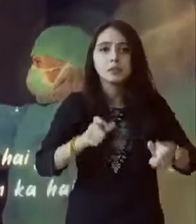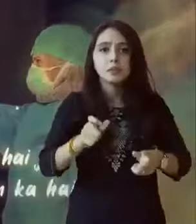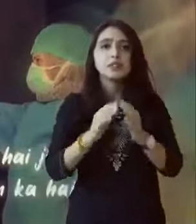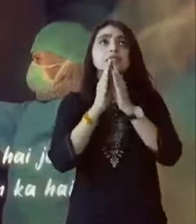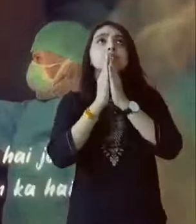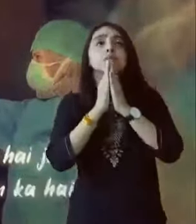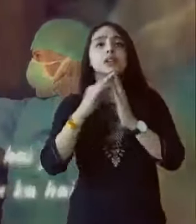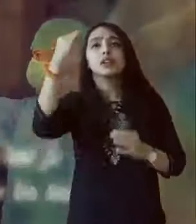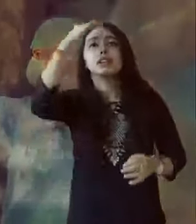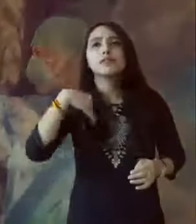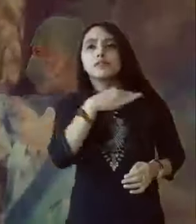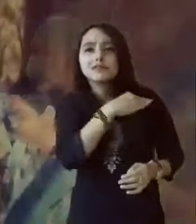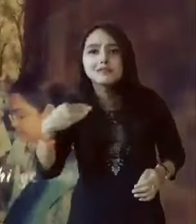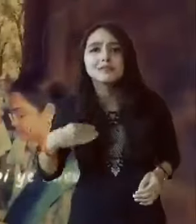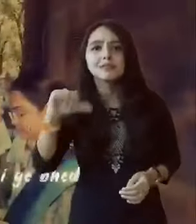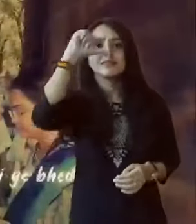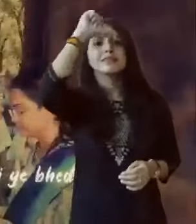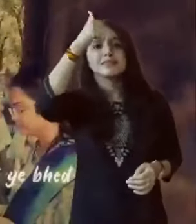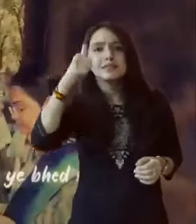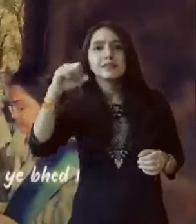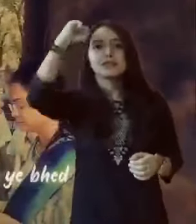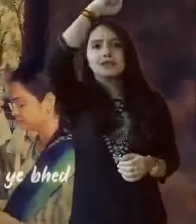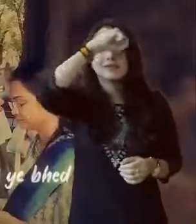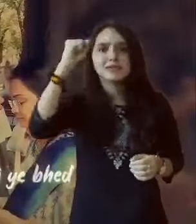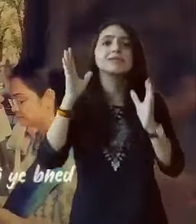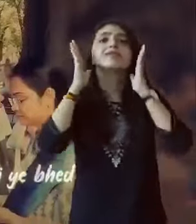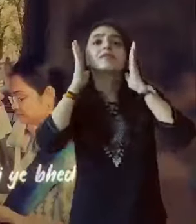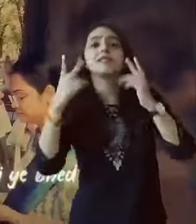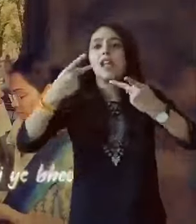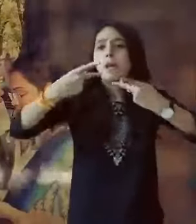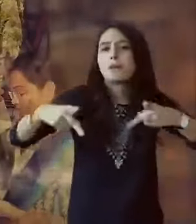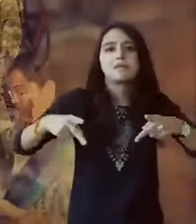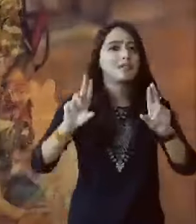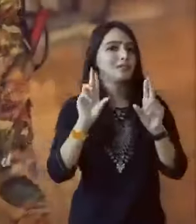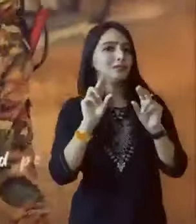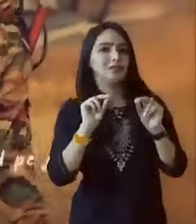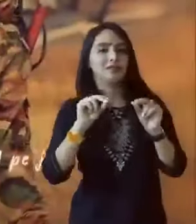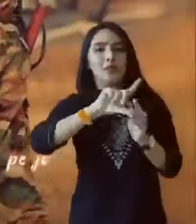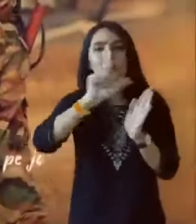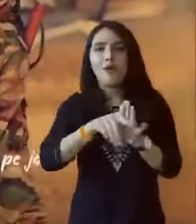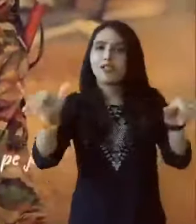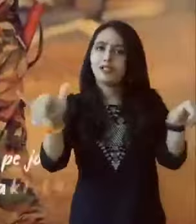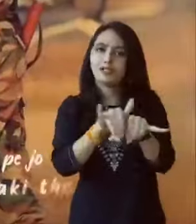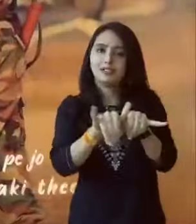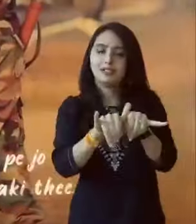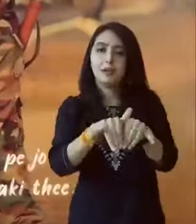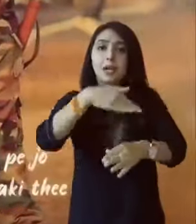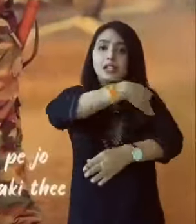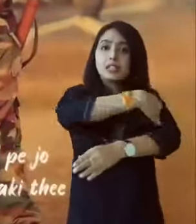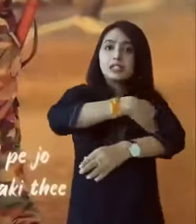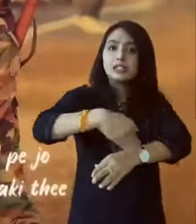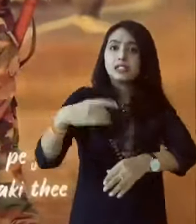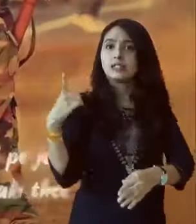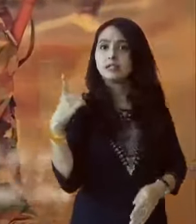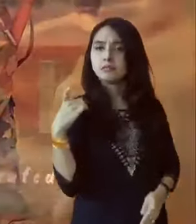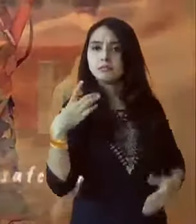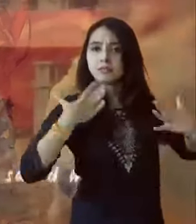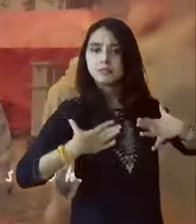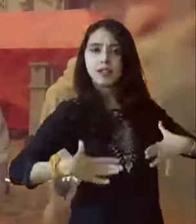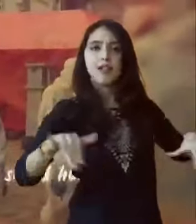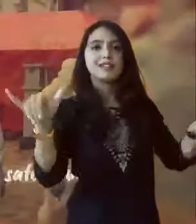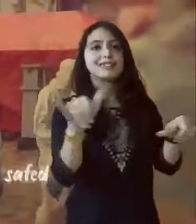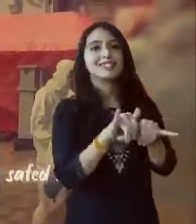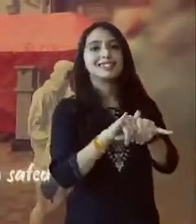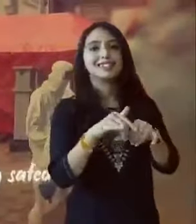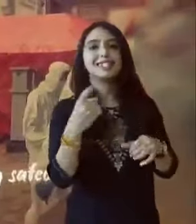है जो किस धर्म का है हम से न कभी एभेद हुआ सरहद पे जवर्दी खाकी थी